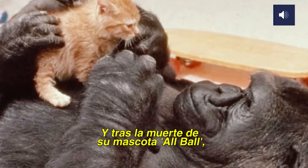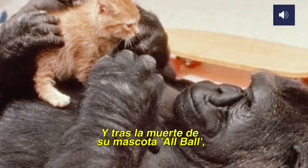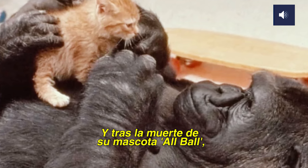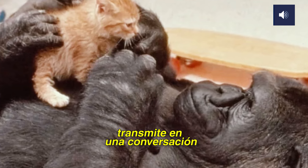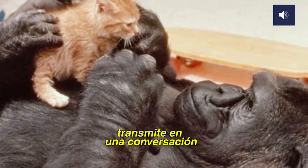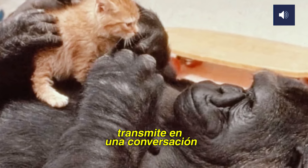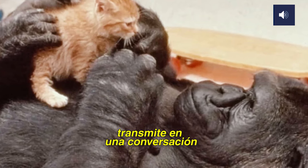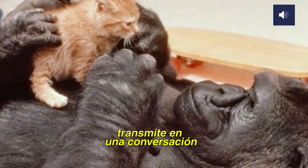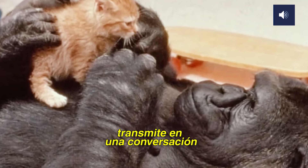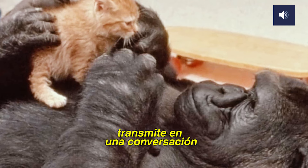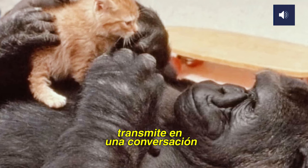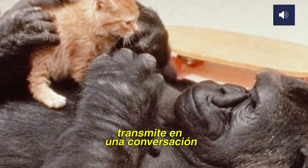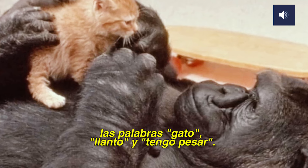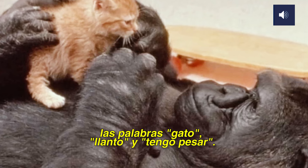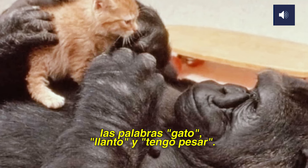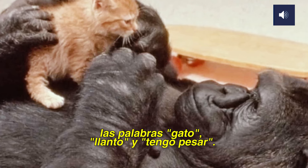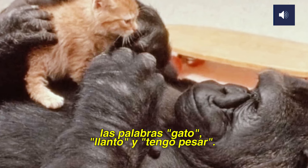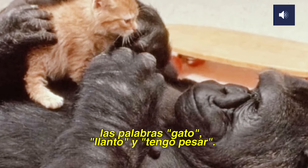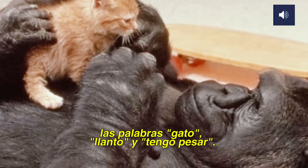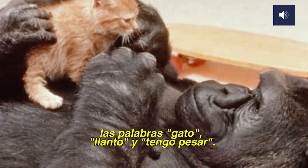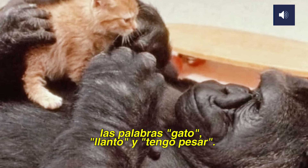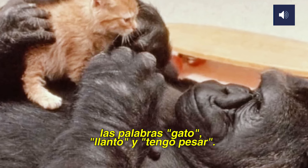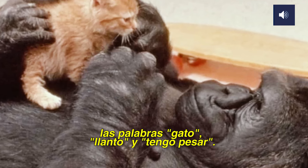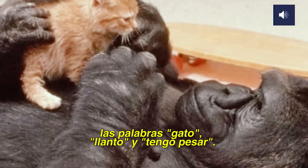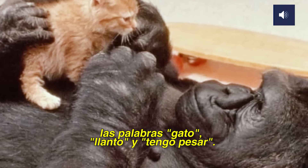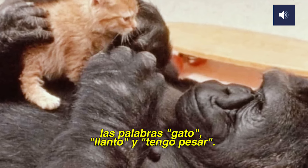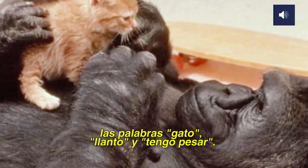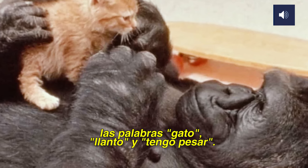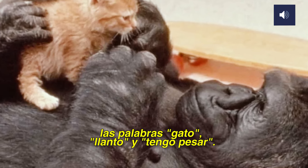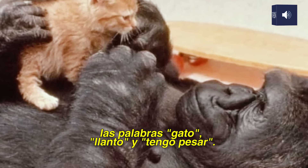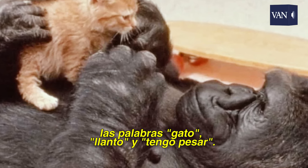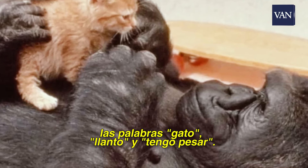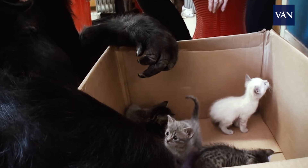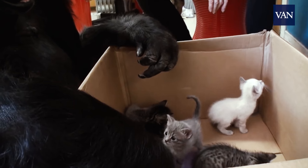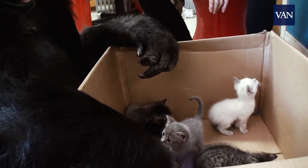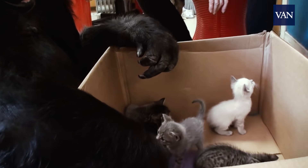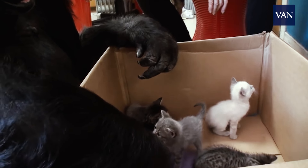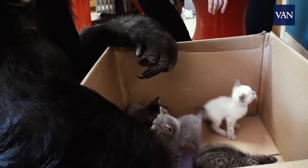Ball, transmite en una conversación las palabras gato, llanto y tengo pesar.